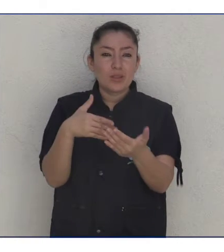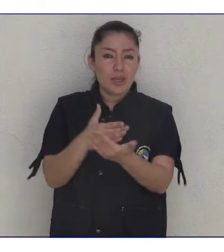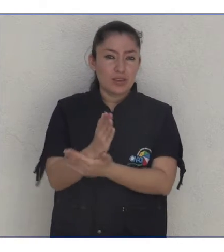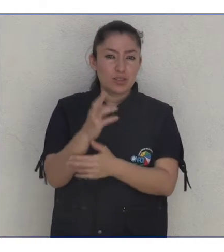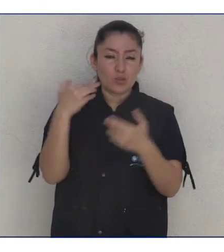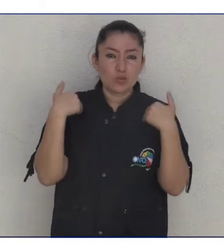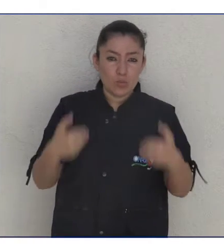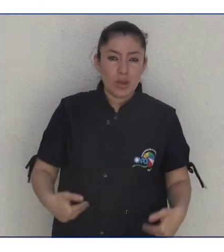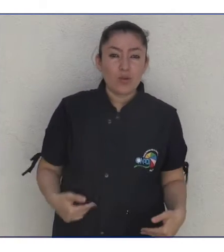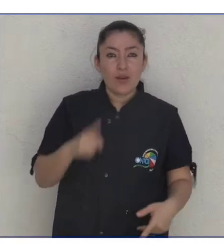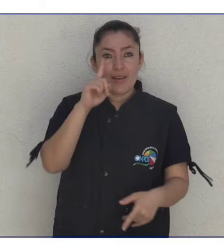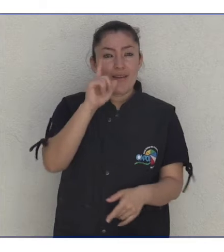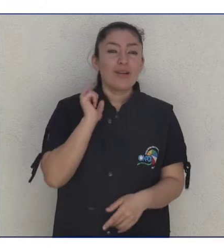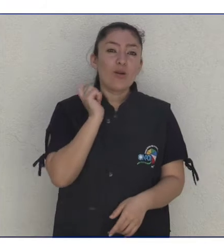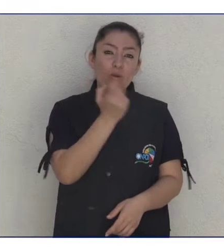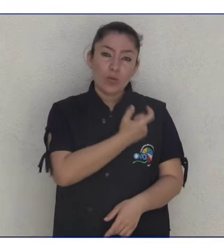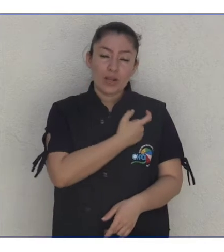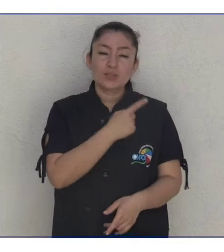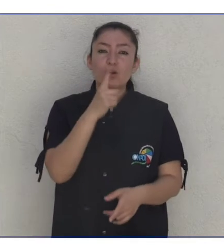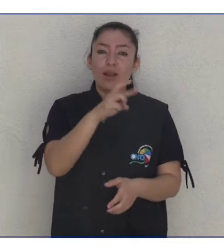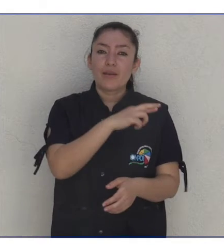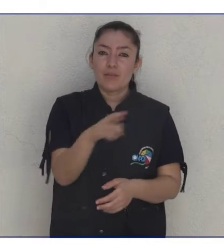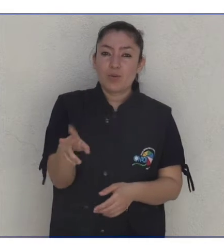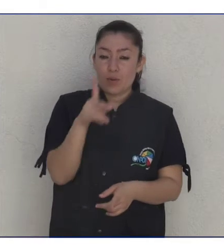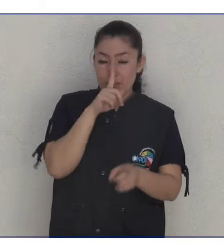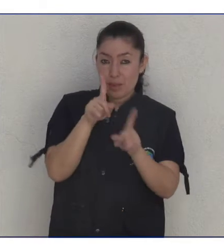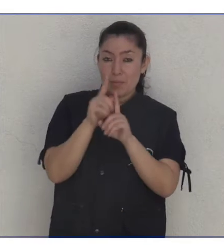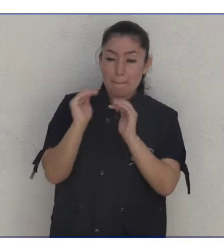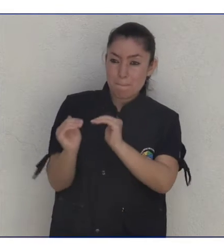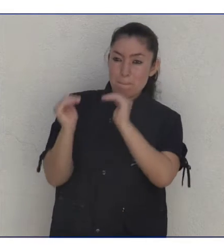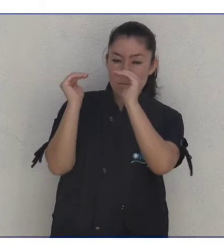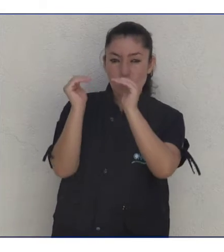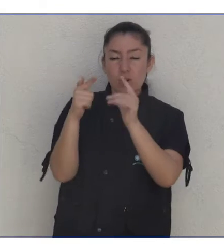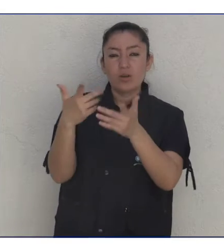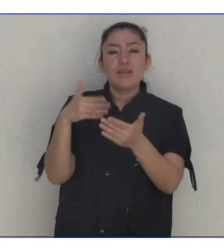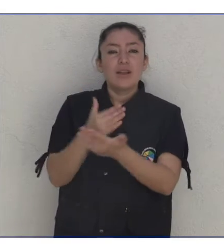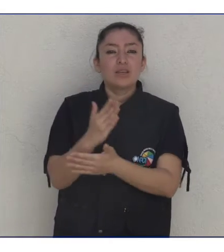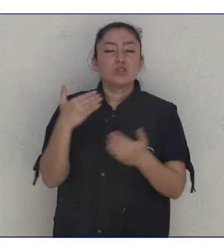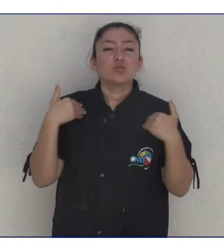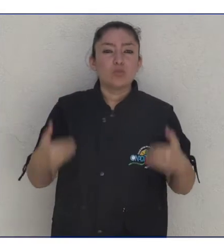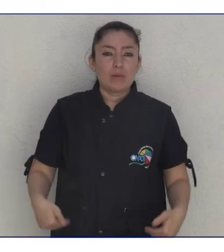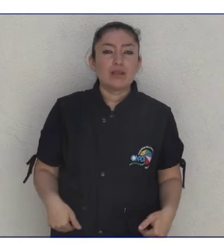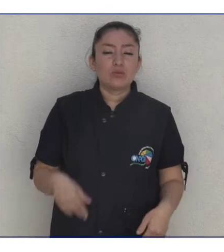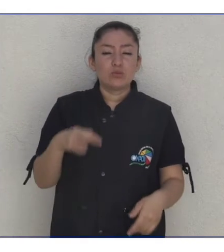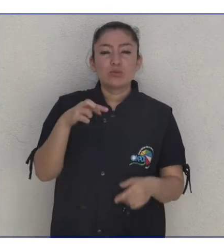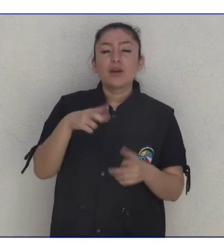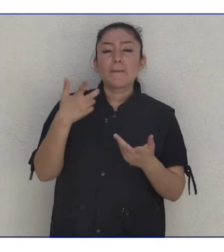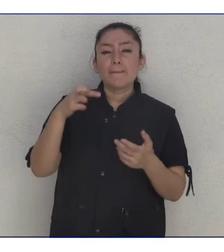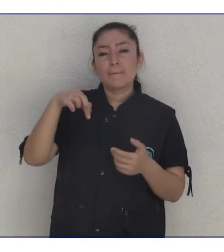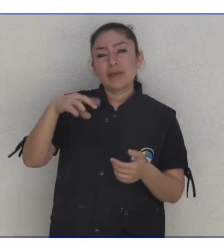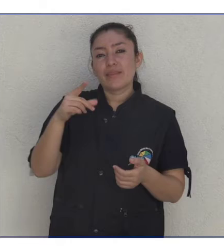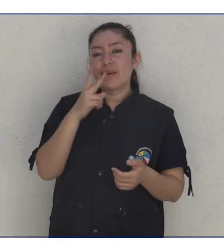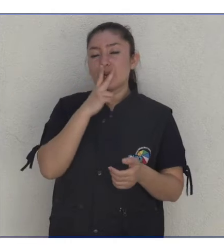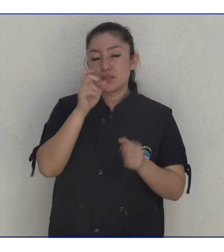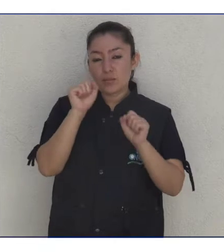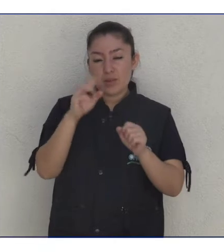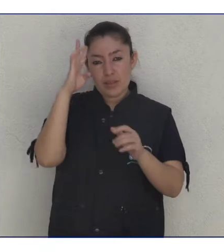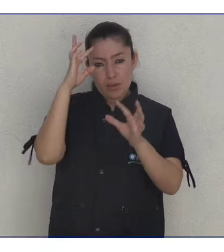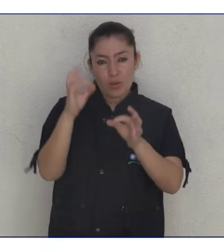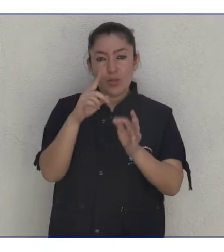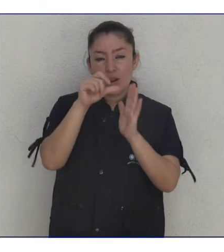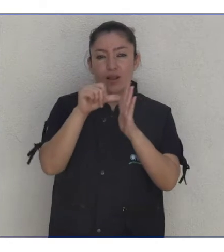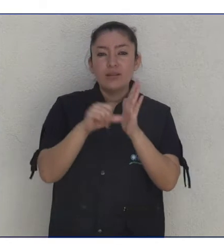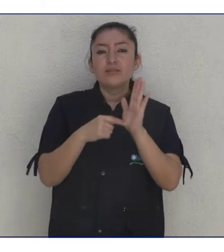Derechos Humanos del Congreso de la República y del Procurador de los Derechos Humanos, decreto número 5486